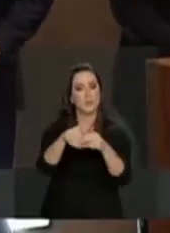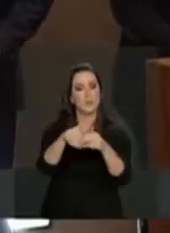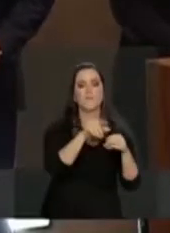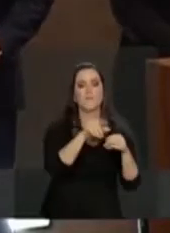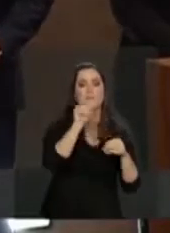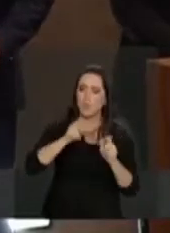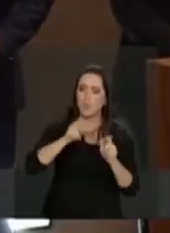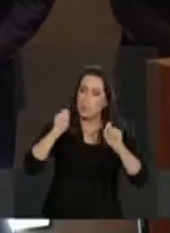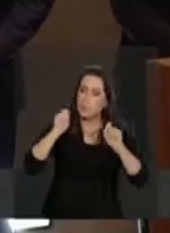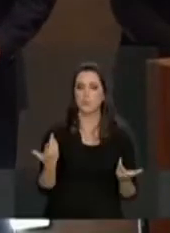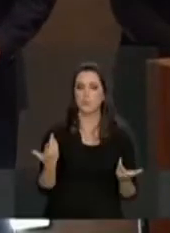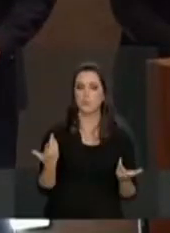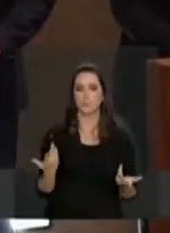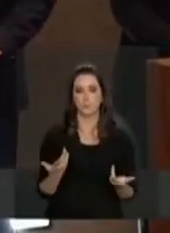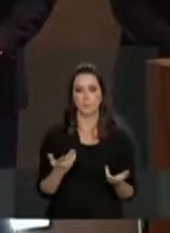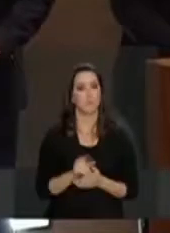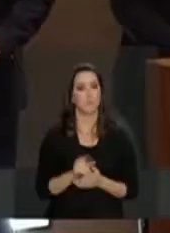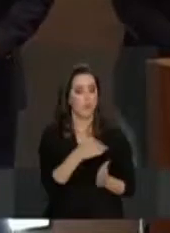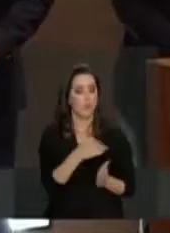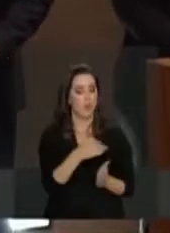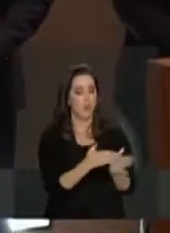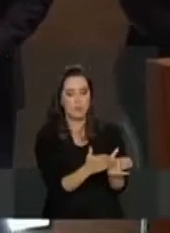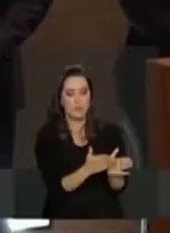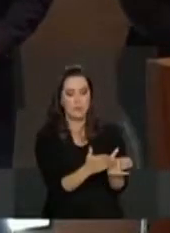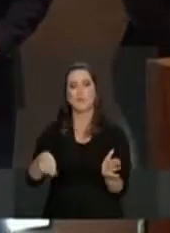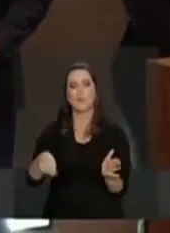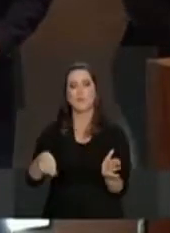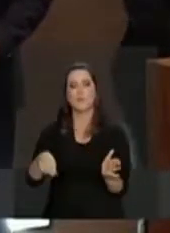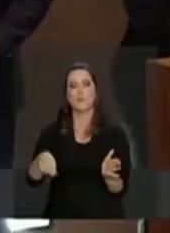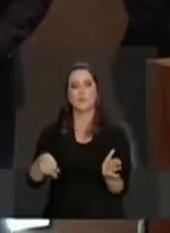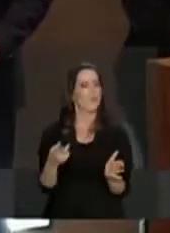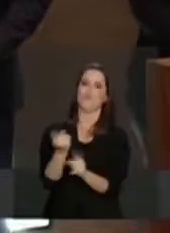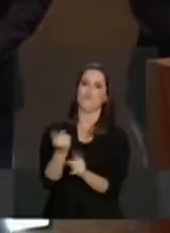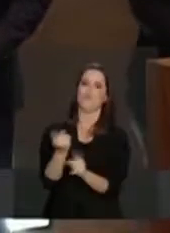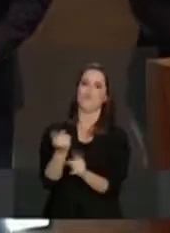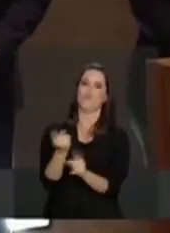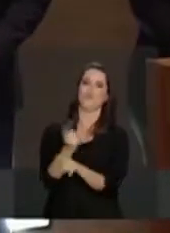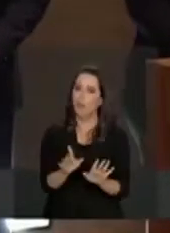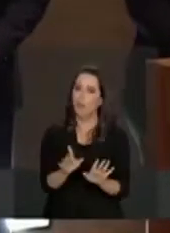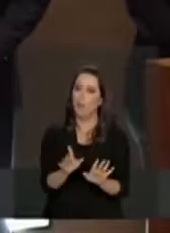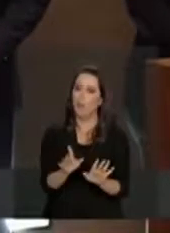popular é possível. Esse processo é irreversível.